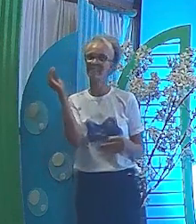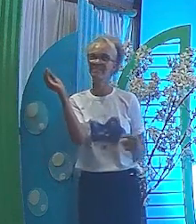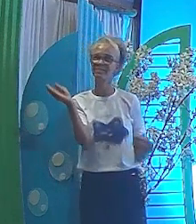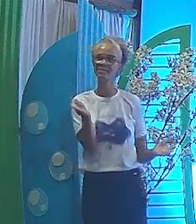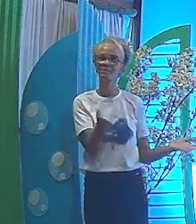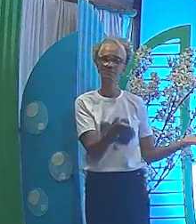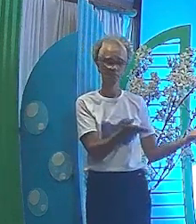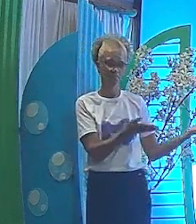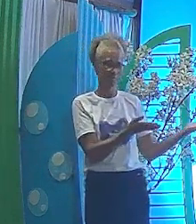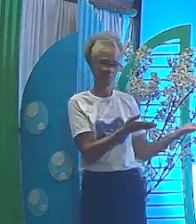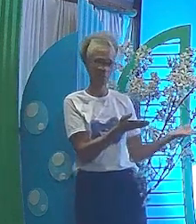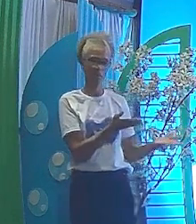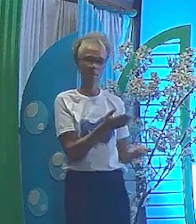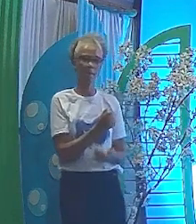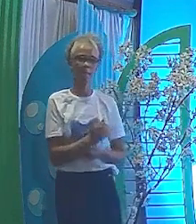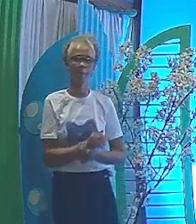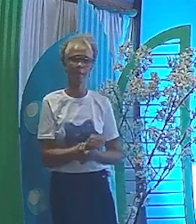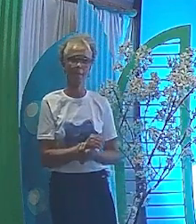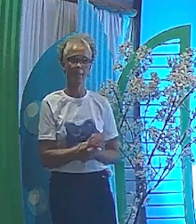Governo do Estado da Bahia.